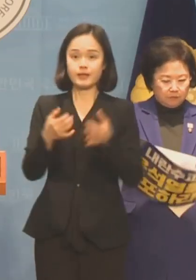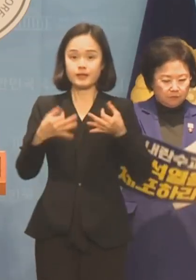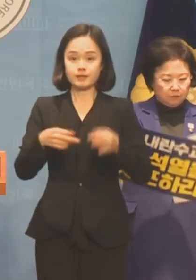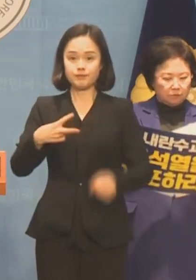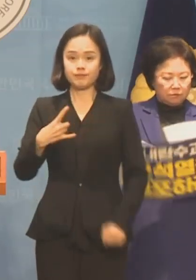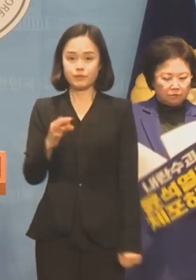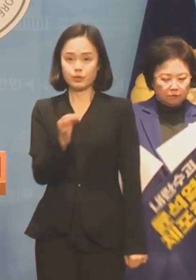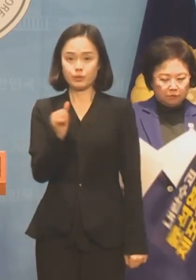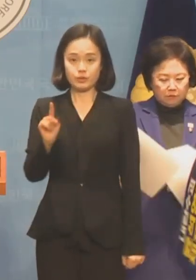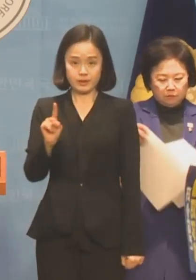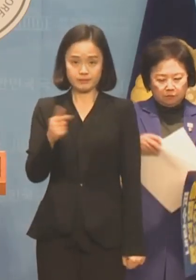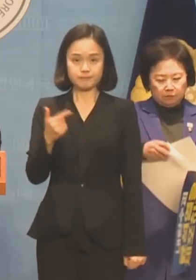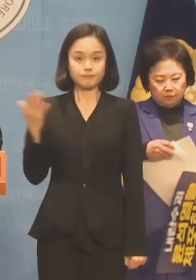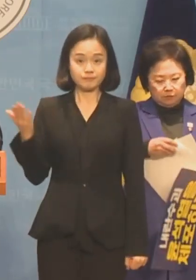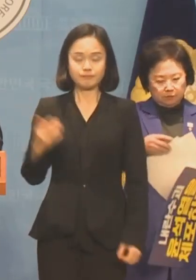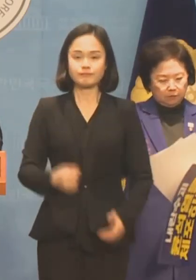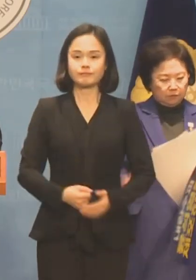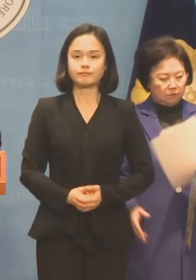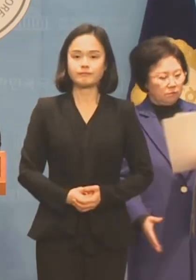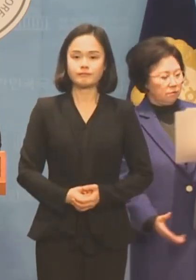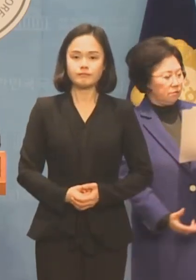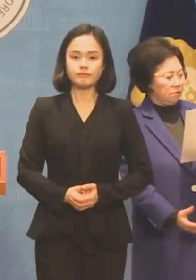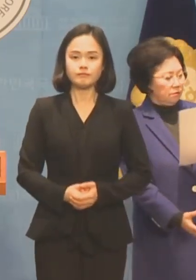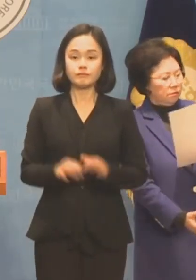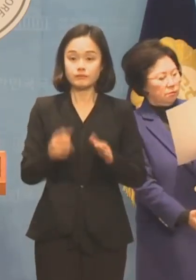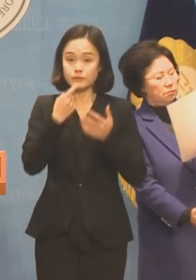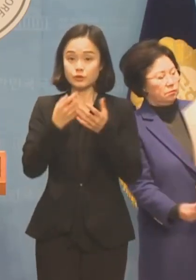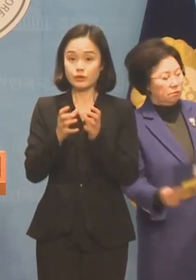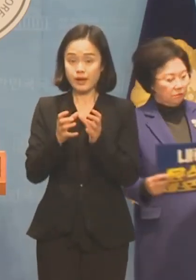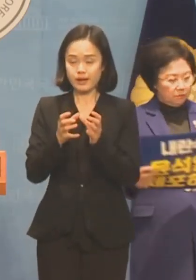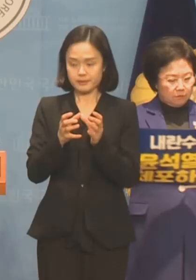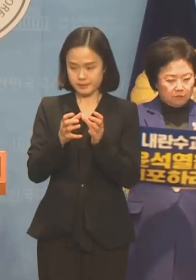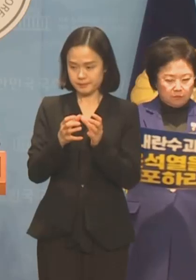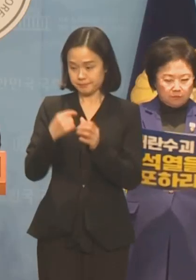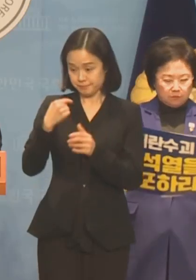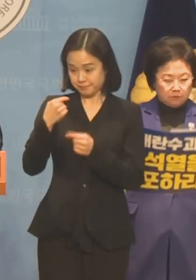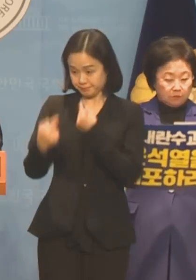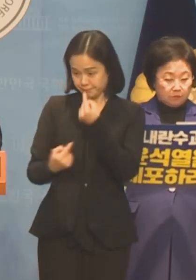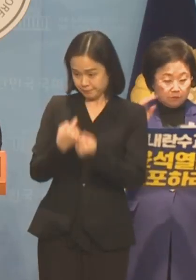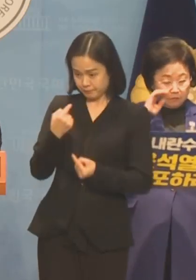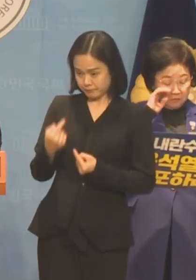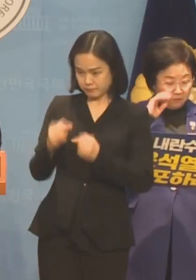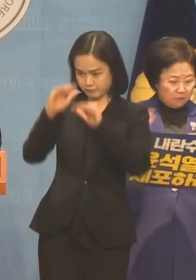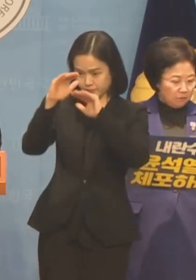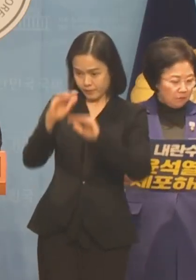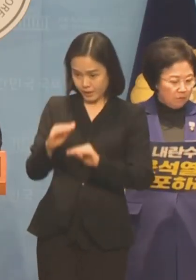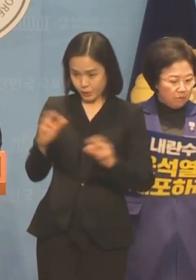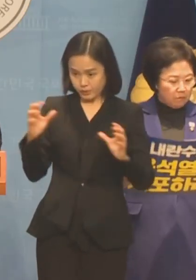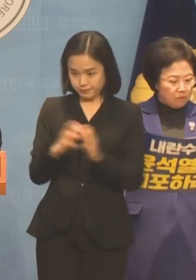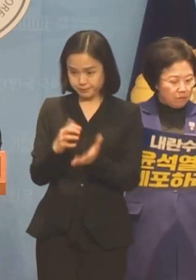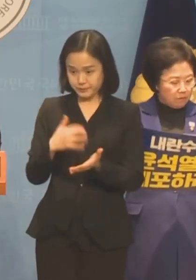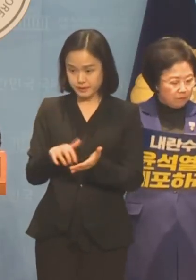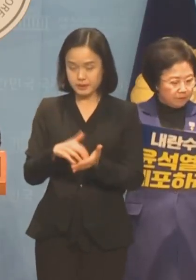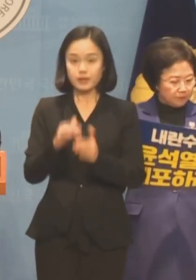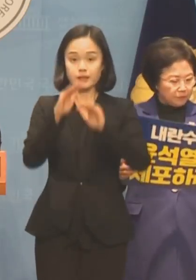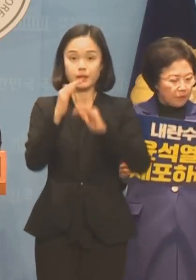김동화입니다. 민주파출소 현재까지 집계된 현황과 관련 내용 브리핑하도록 하겠습니다. 지난 6일